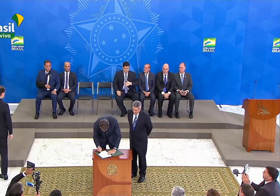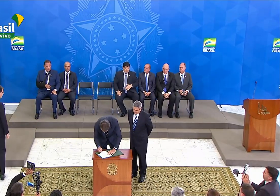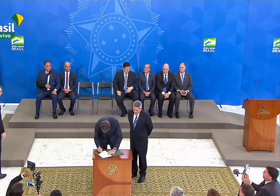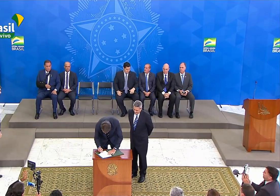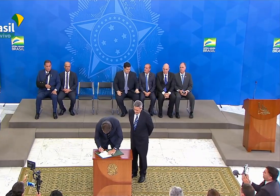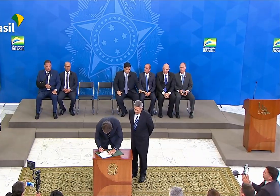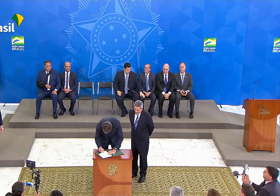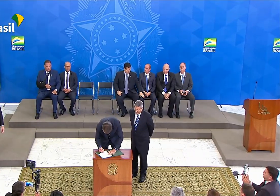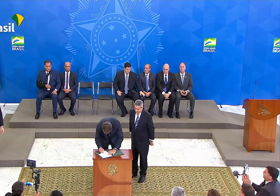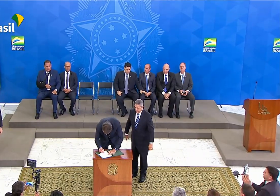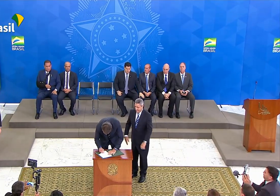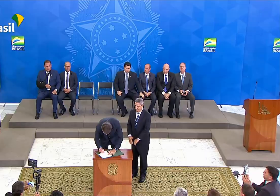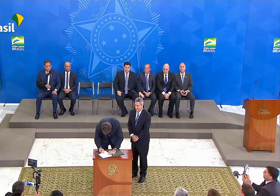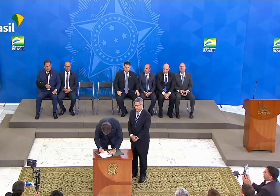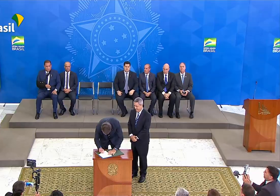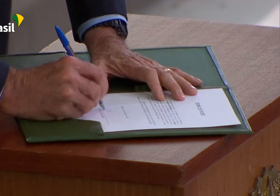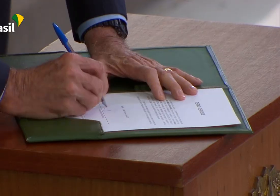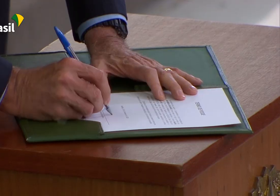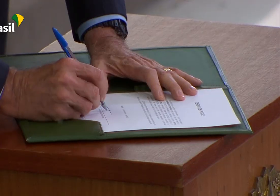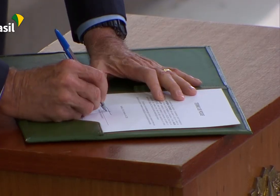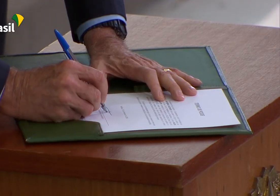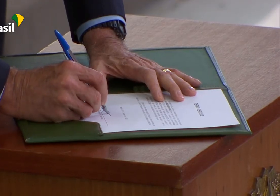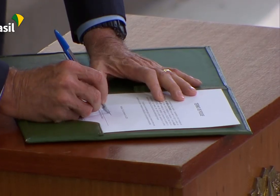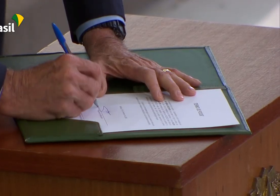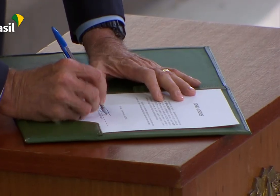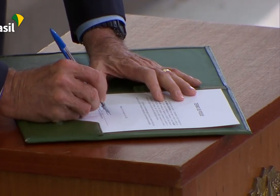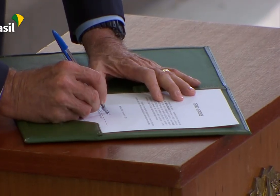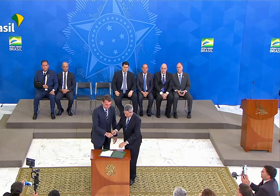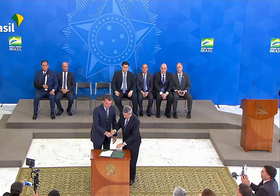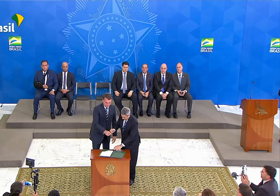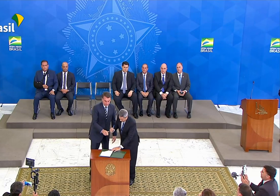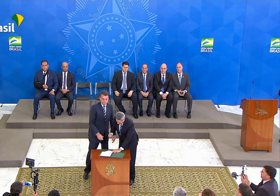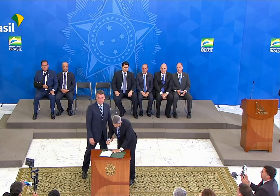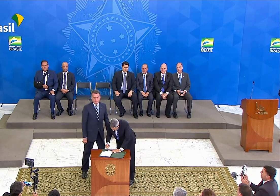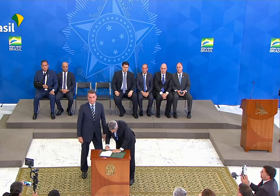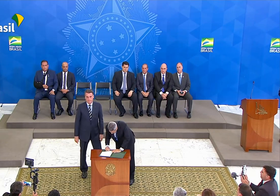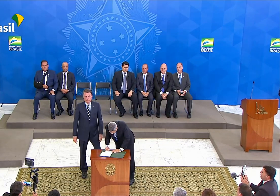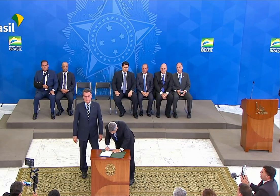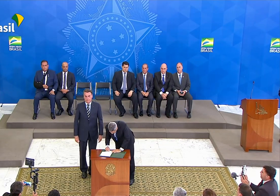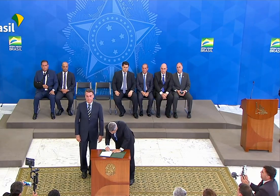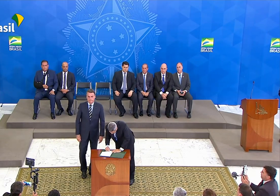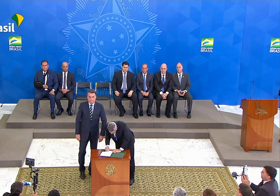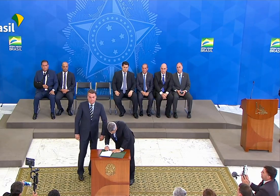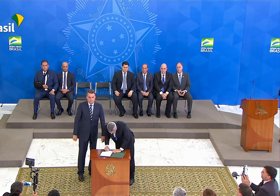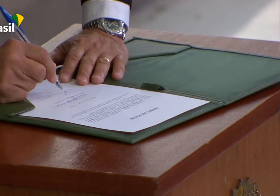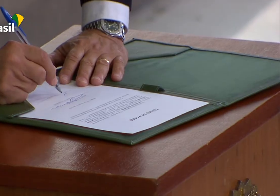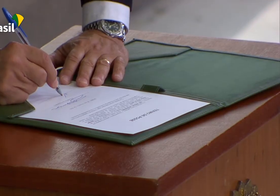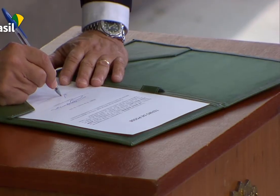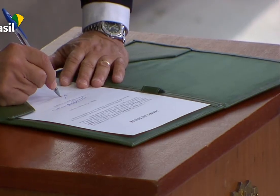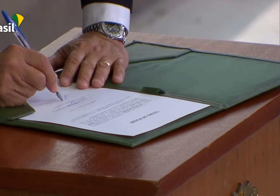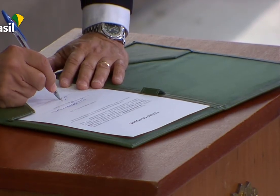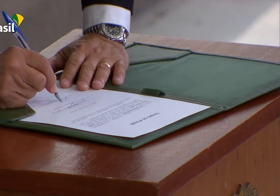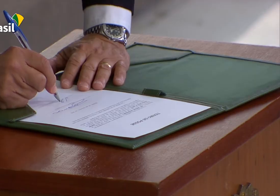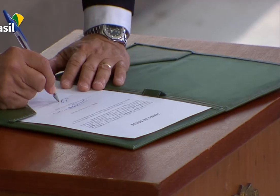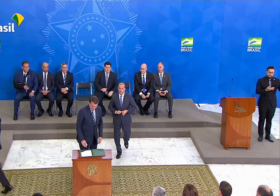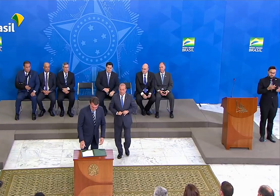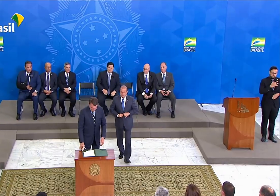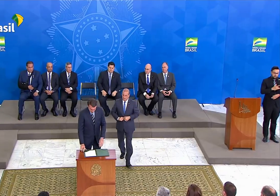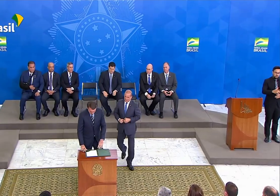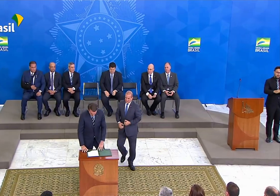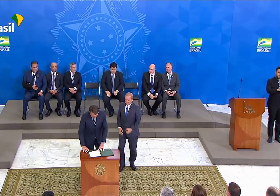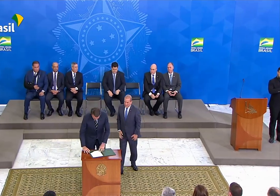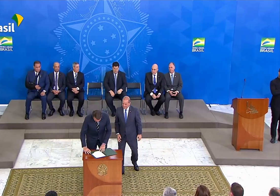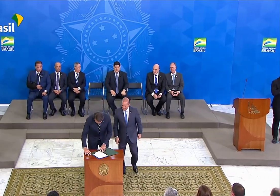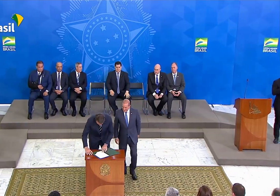Na cerimônia de transmissão de cargos para os novos ministros, o general Walter Braga Neto assumiu o comando da Casa Civil.